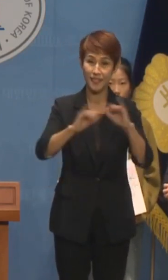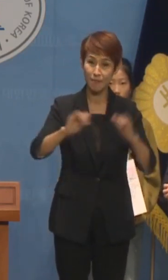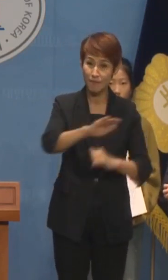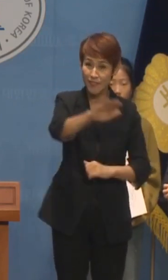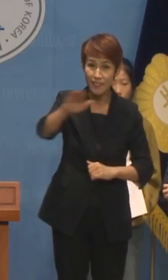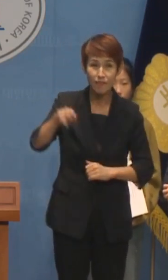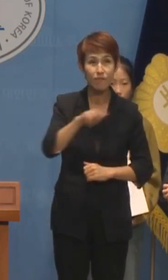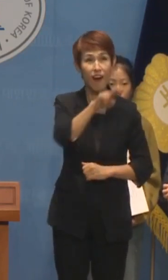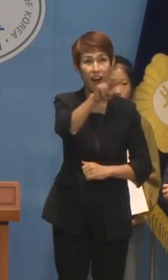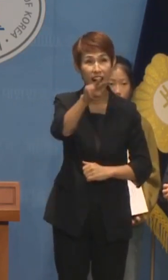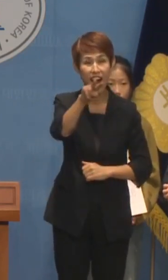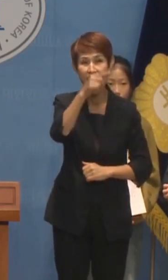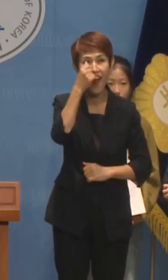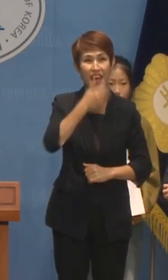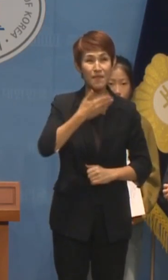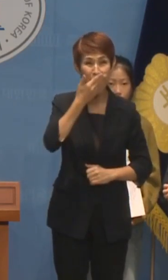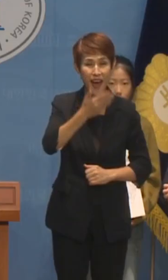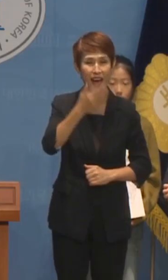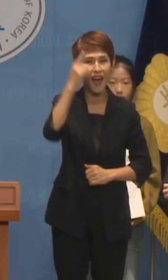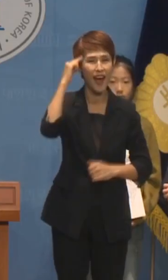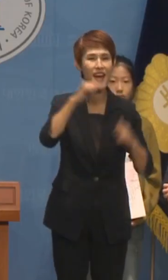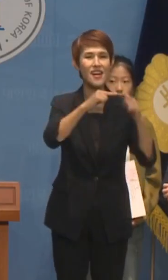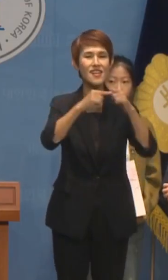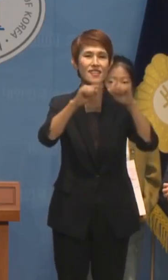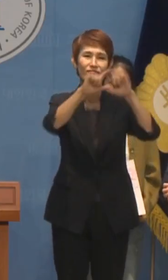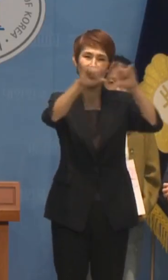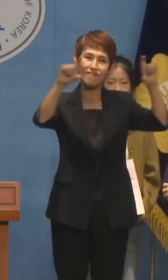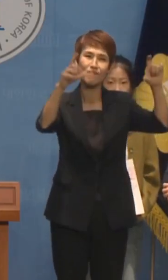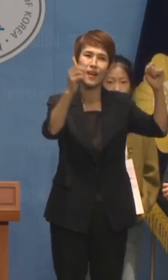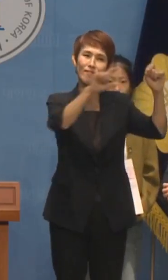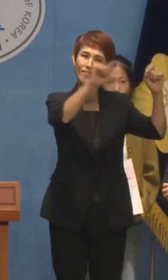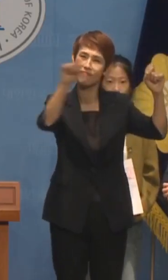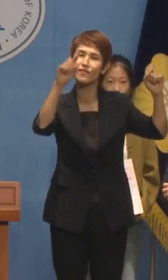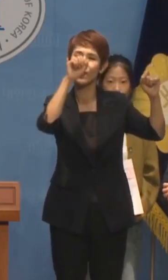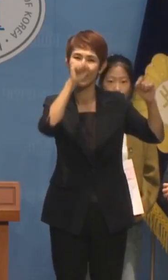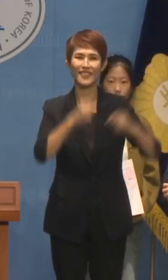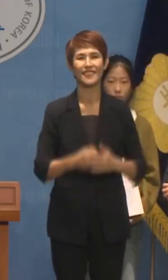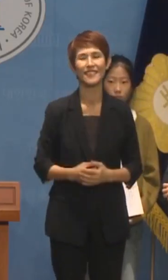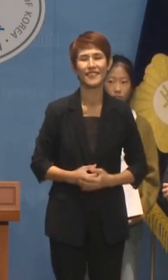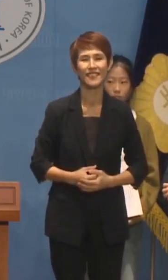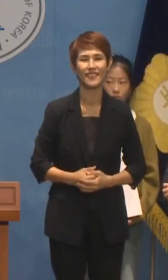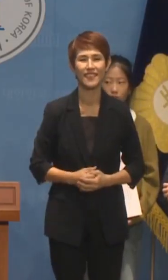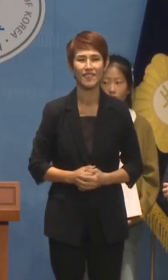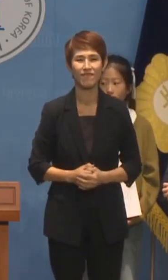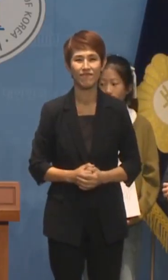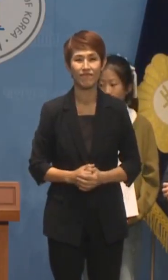볼 수 있도록 아름다운 우리말이 많이 써 있었으면 좋겠습니다. 감사합니다.